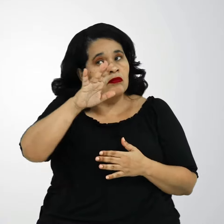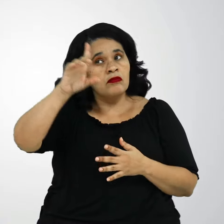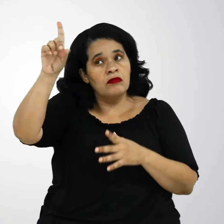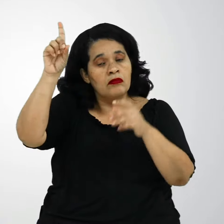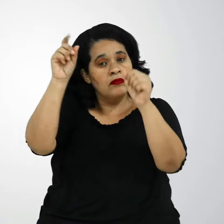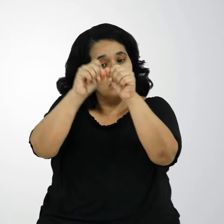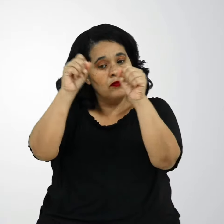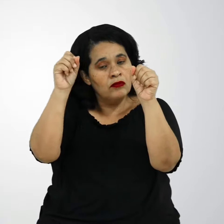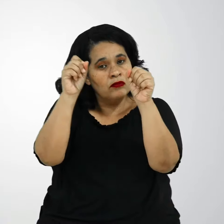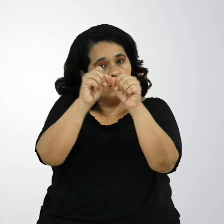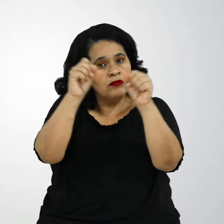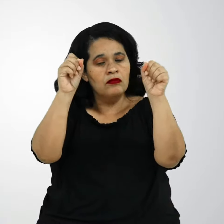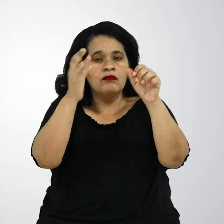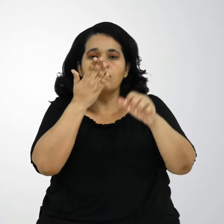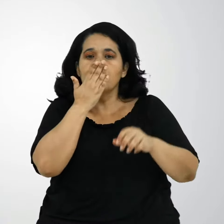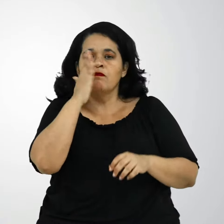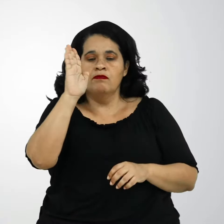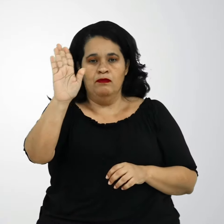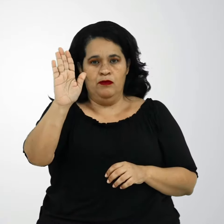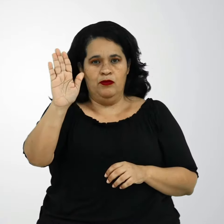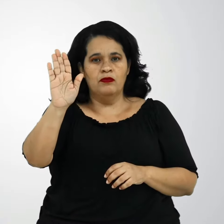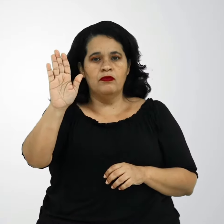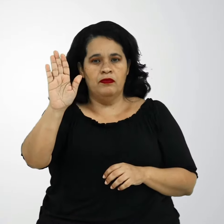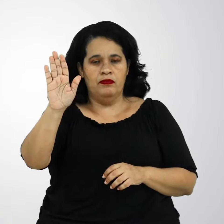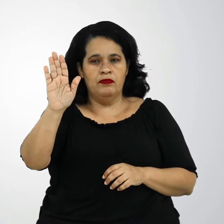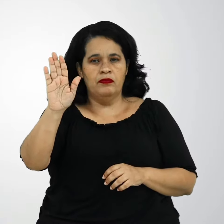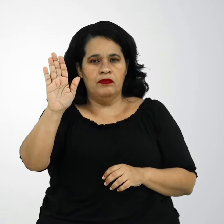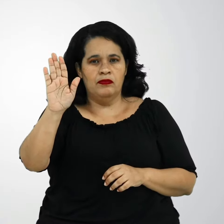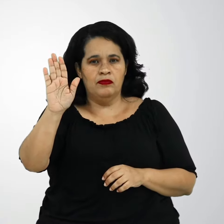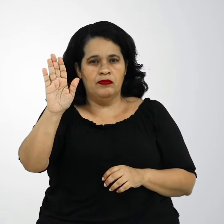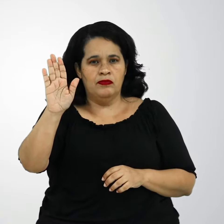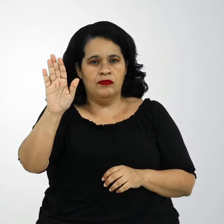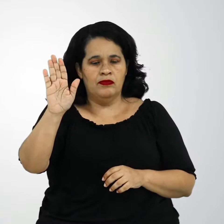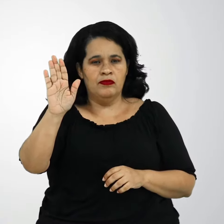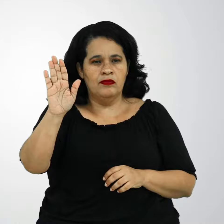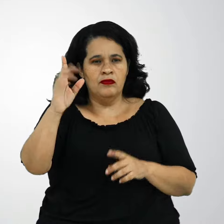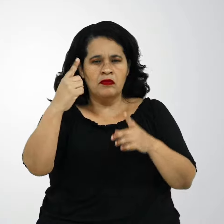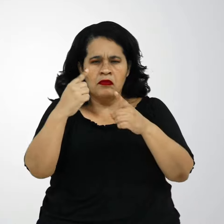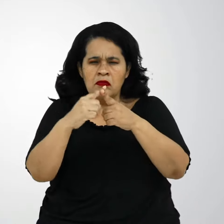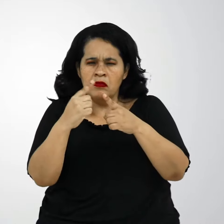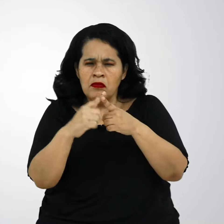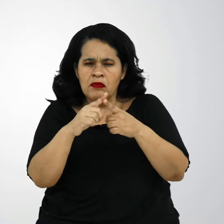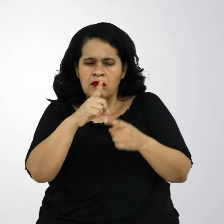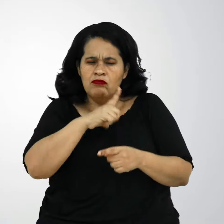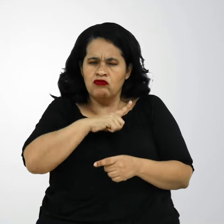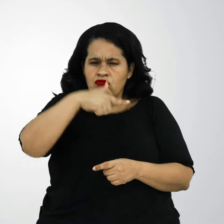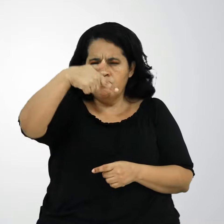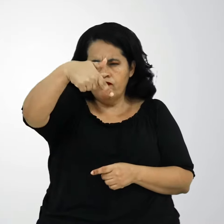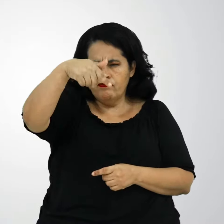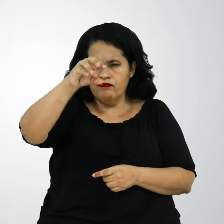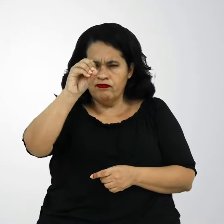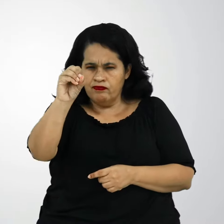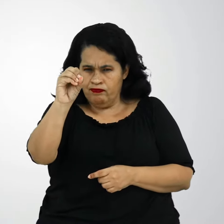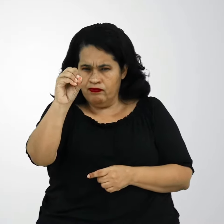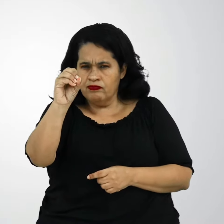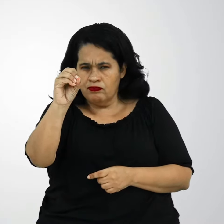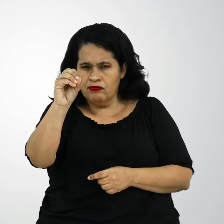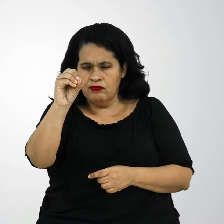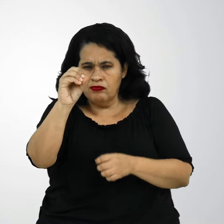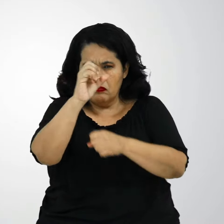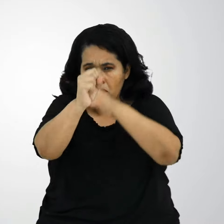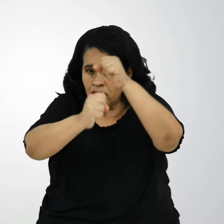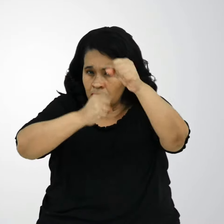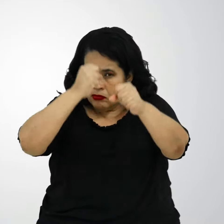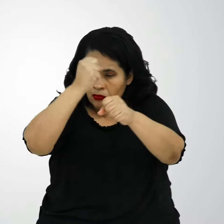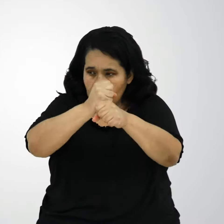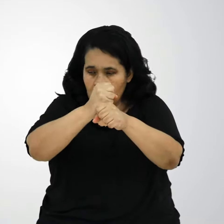sua promessa. Ele, pelo cálculo que ele tinha feito, os 70 anos ainda não tinha